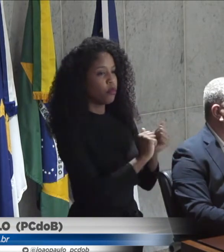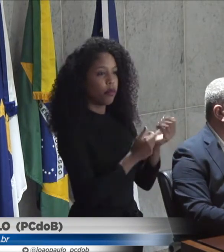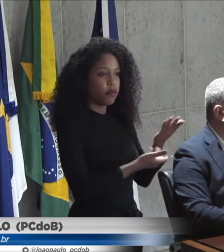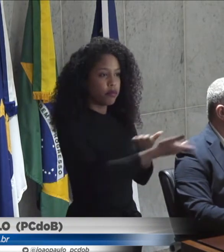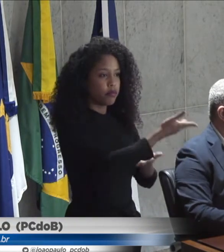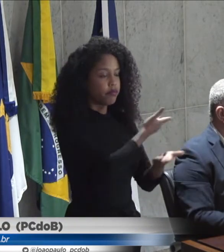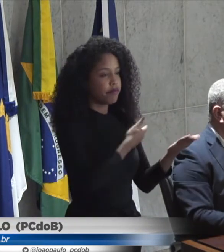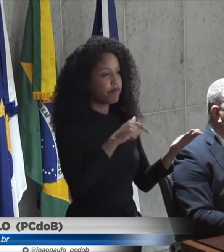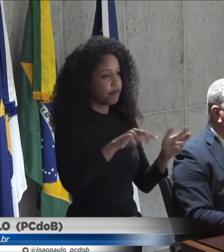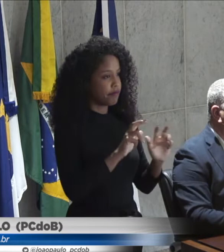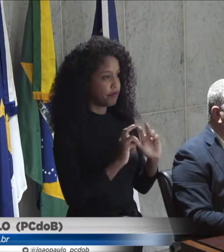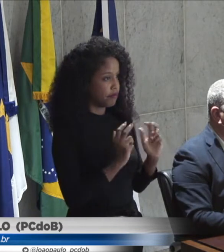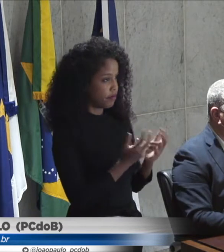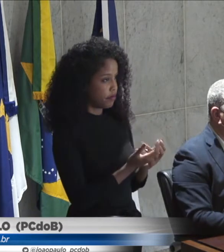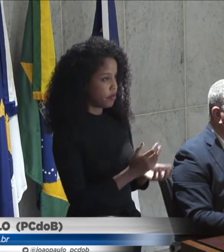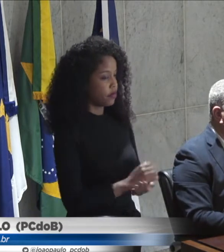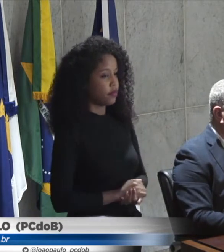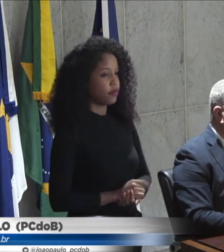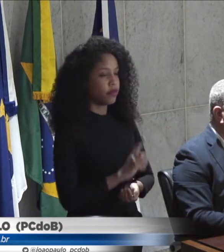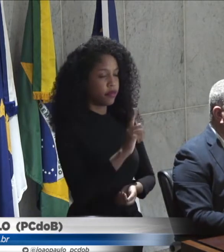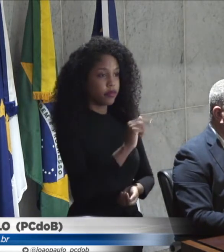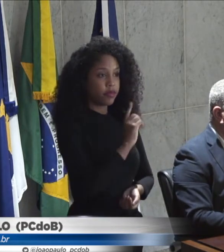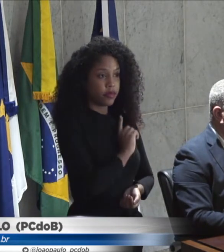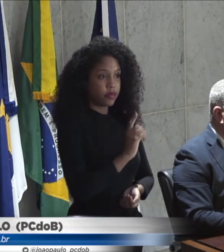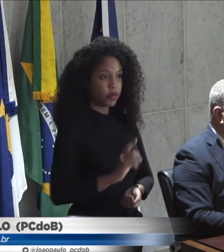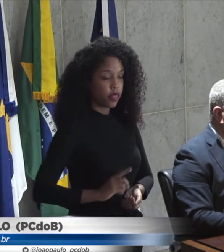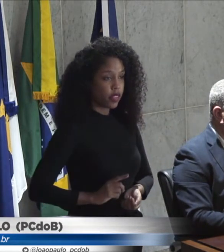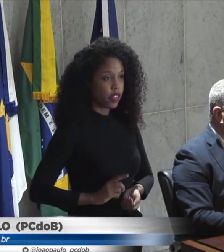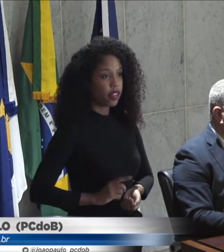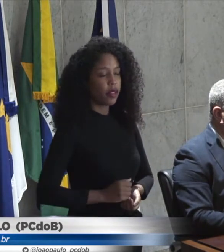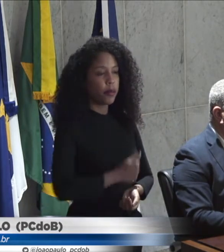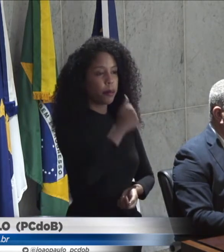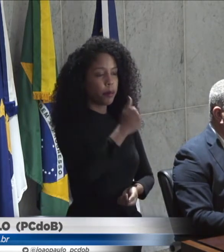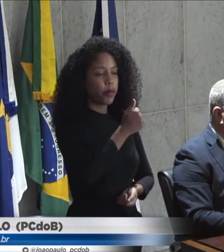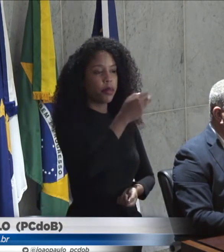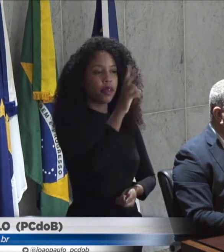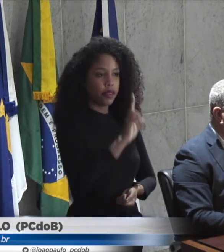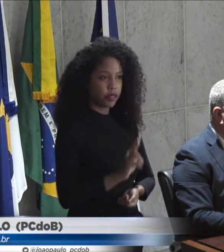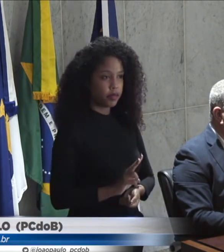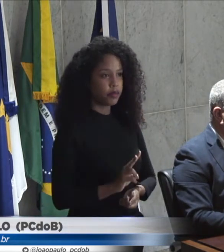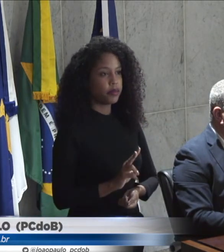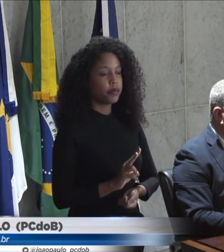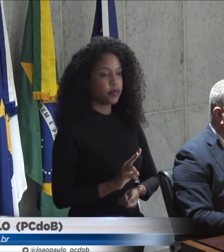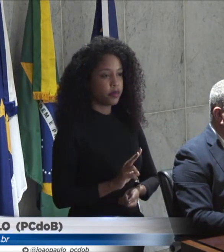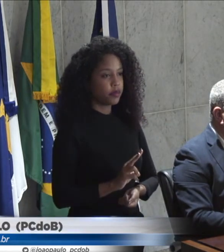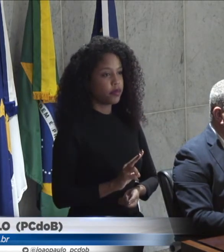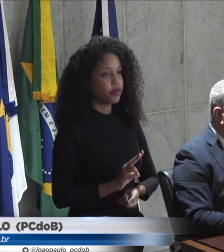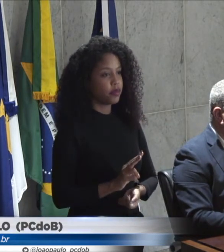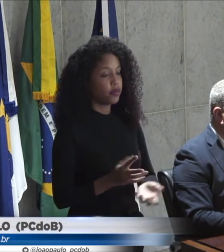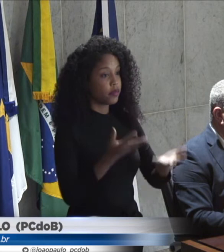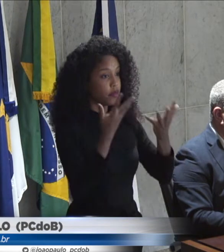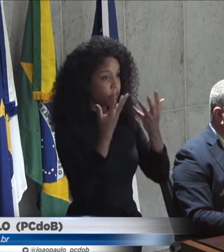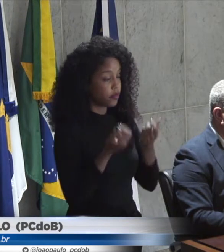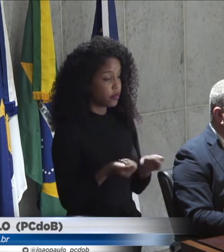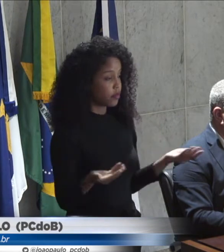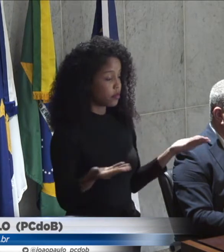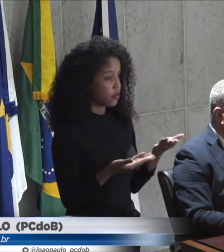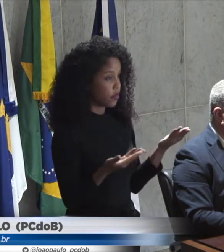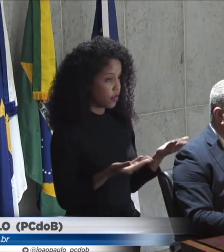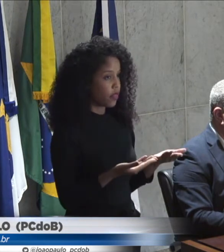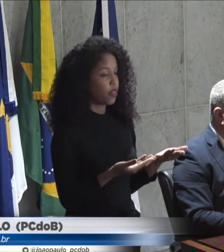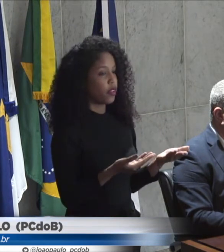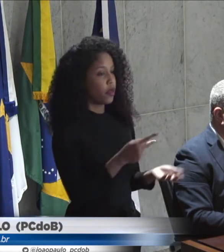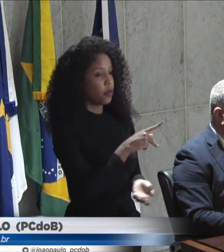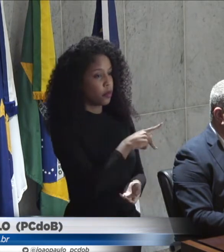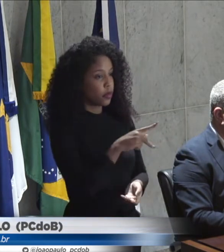casa. Na condição de deputado, primeiro mandato, que assumindo aqui a presidência da